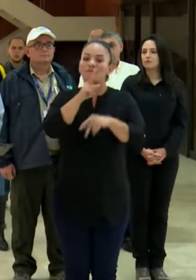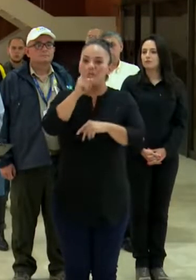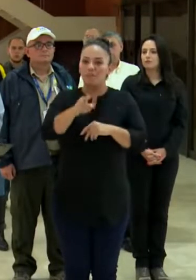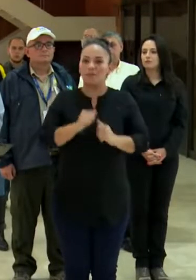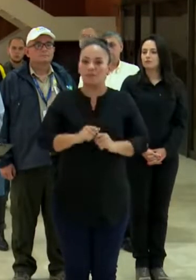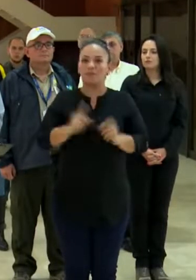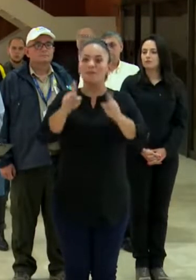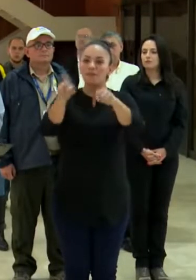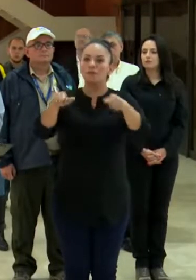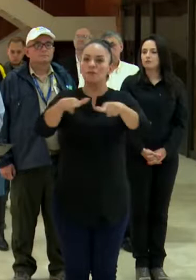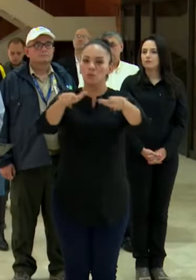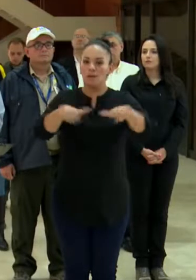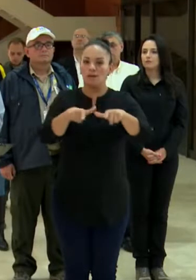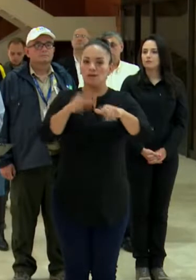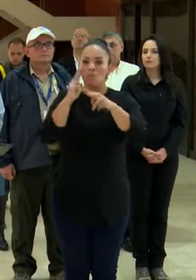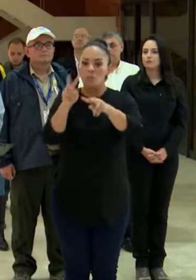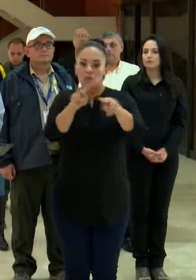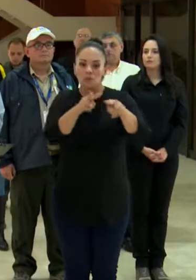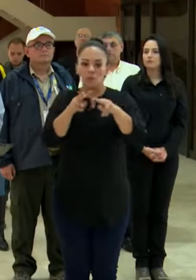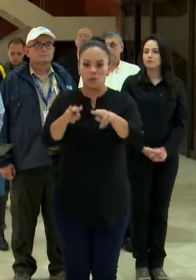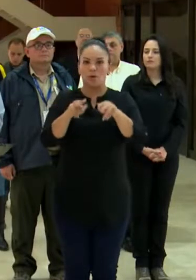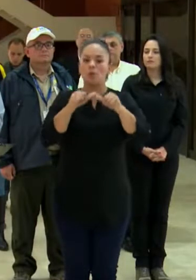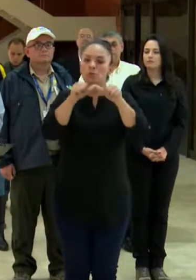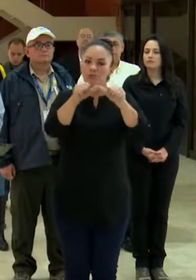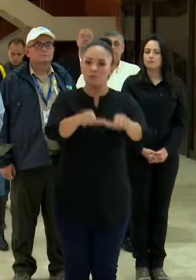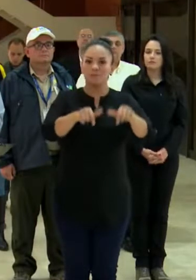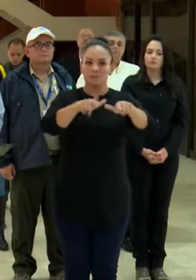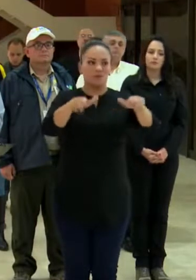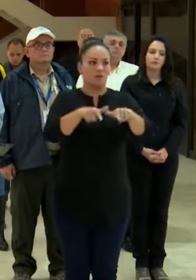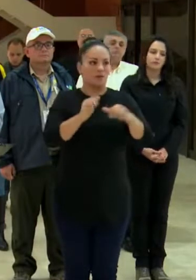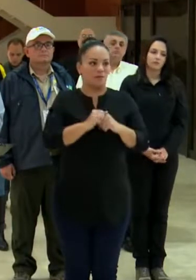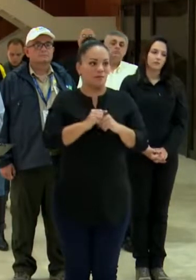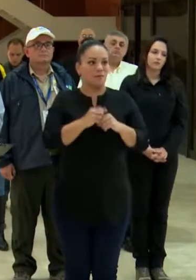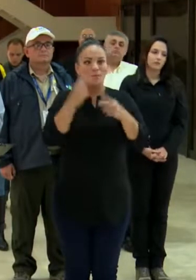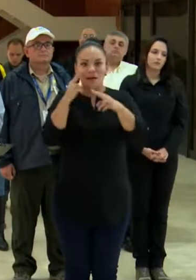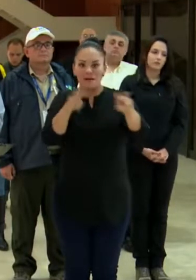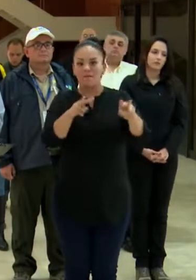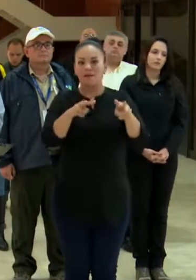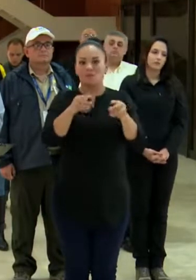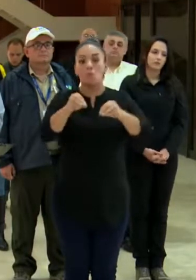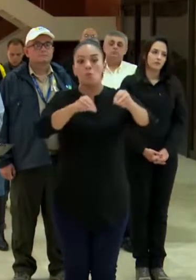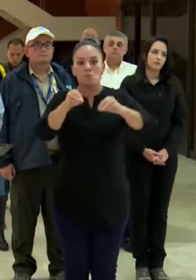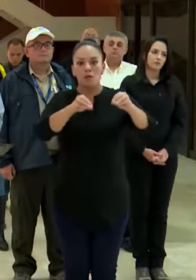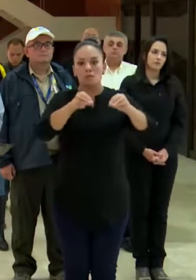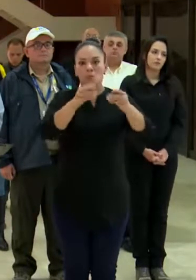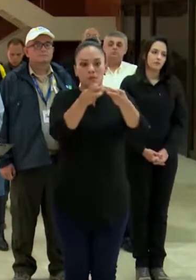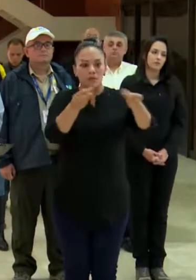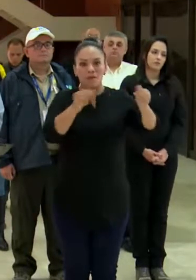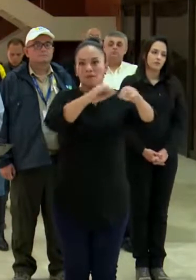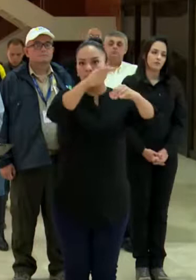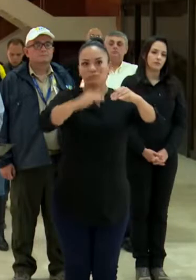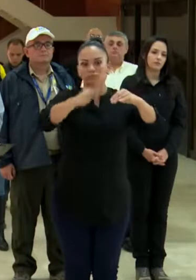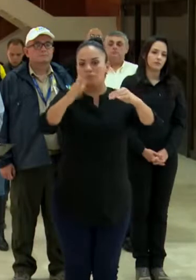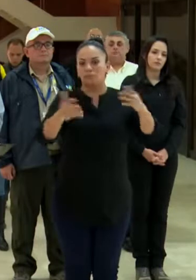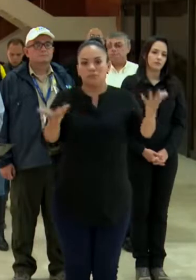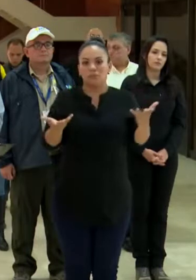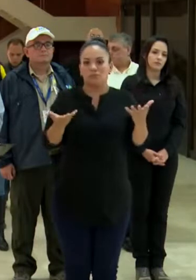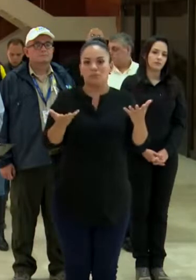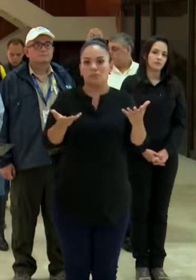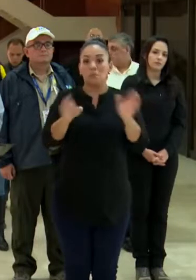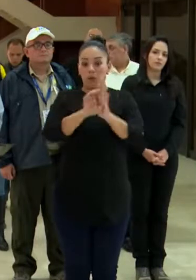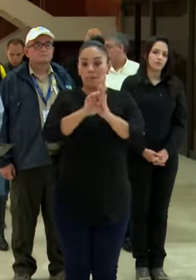ir a hacer todo un monitoreo en sitio constante que permita ver movimientos de masa. Los geólogos en este país van y hacen una valoración